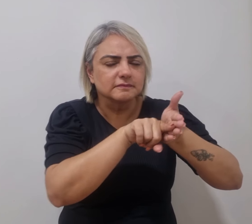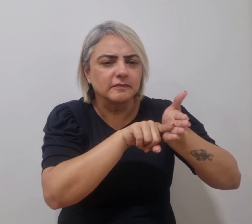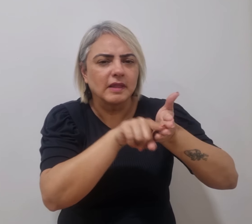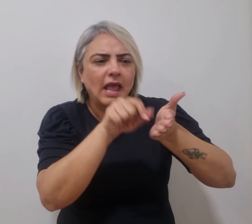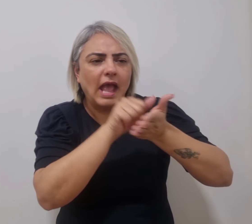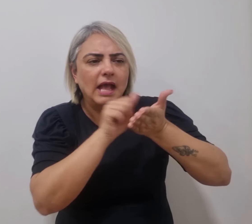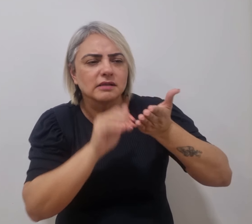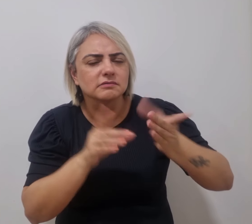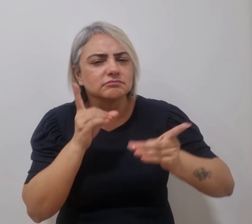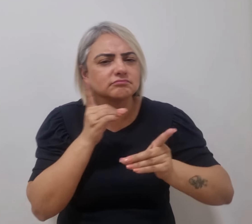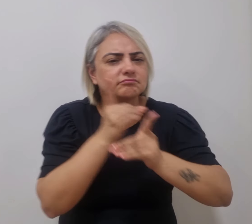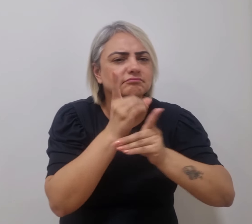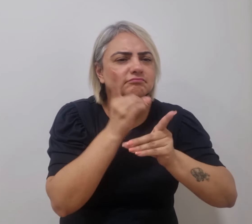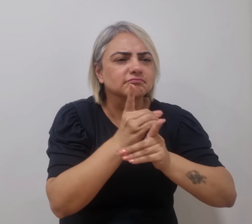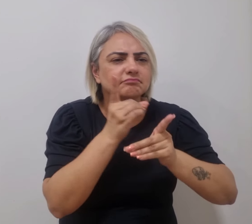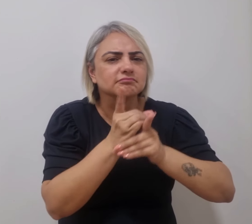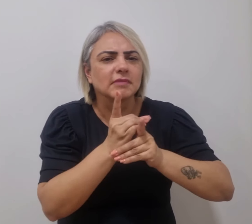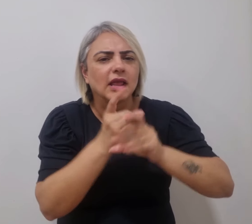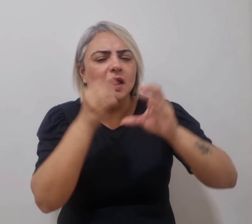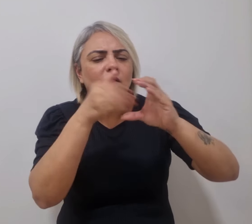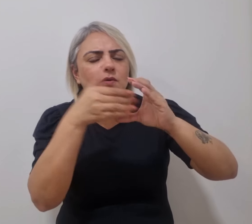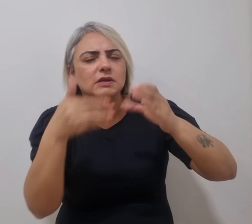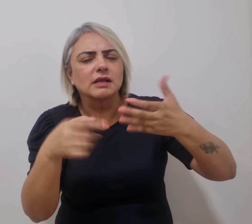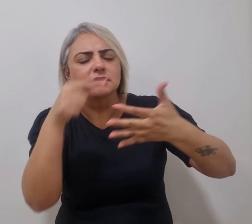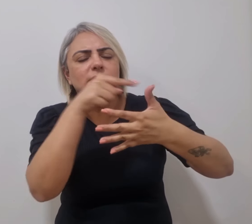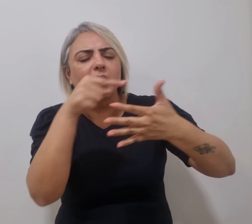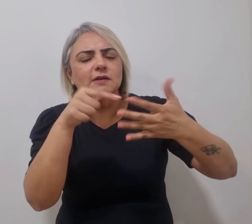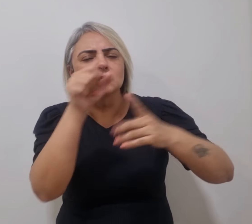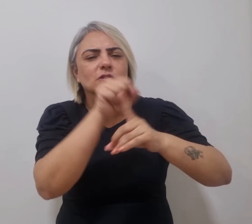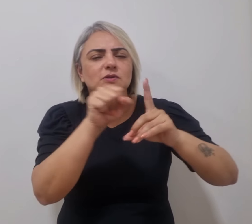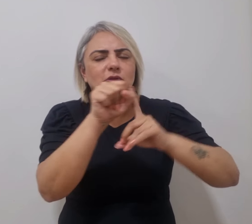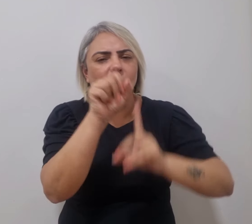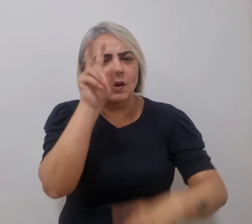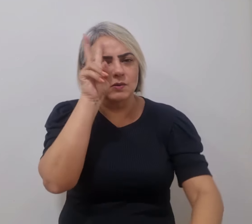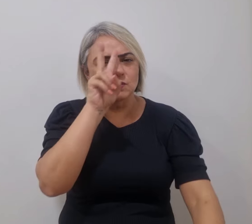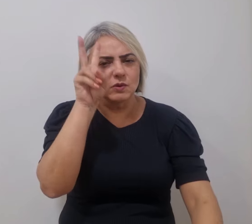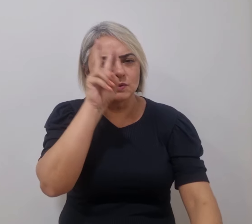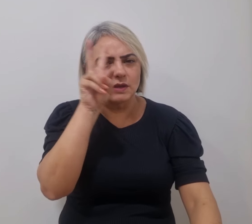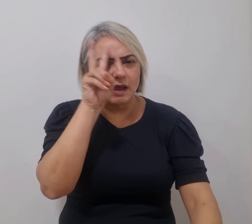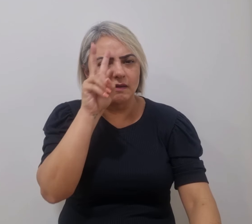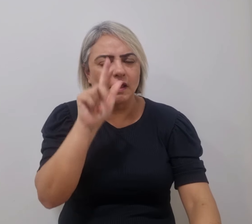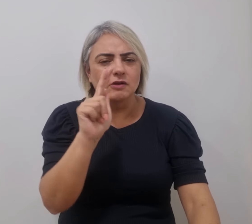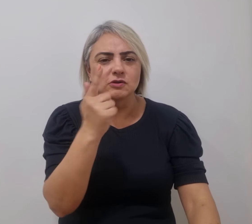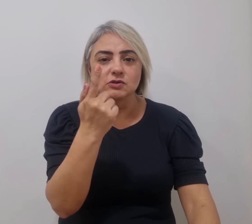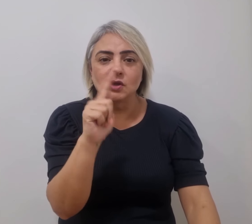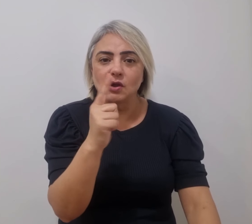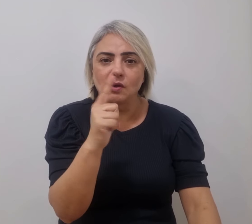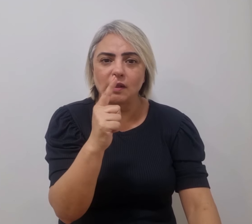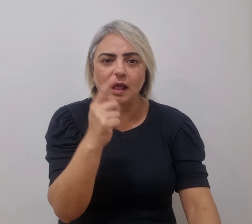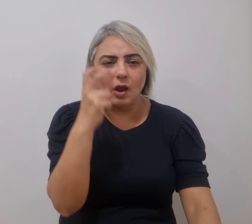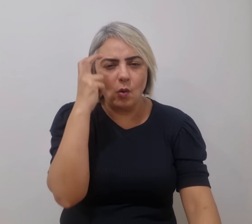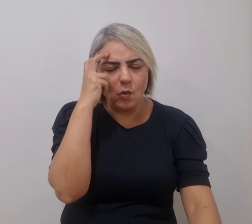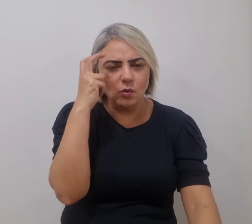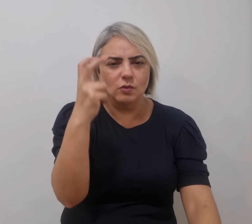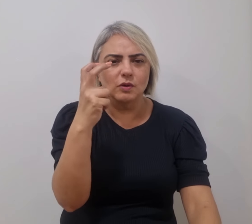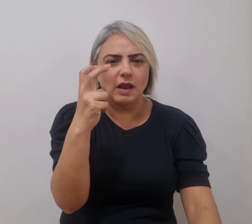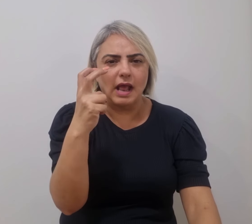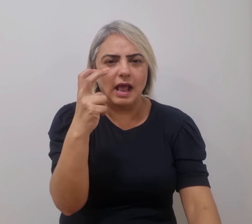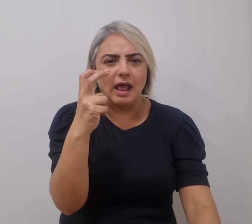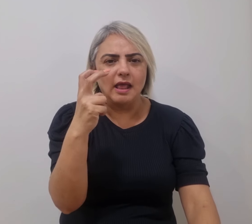identifica os aspectos sociais, históricos, geográficos, culturais e ambientais